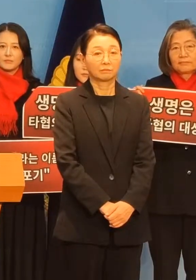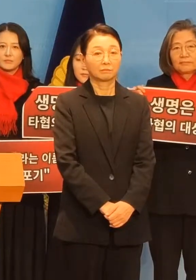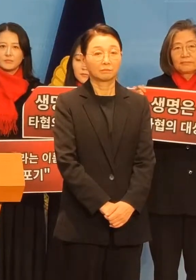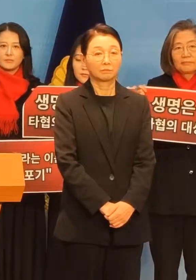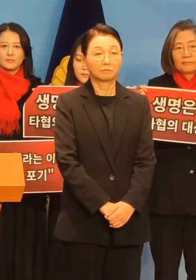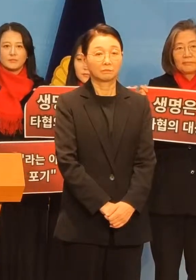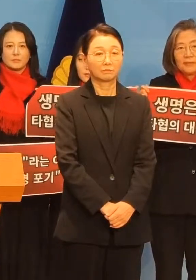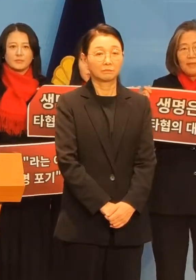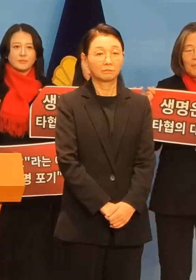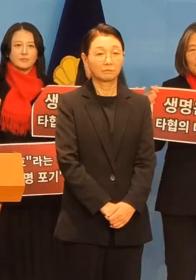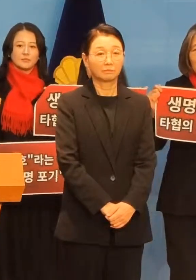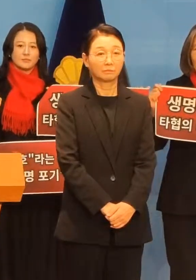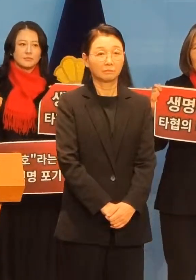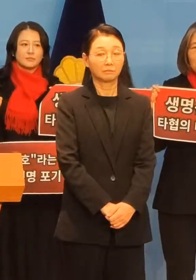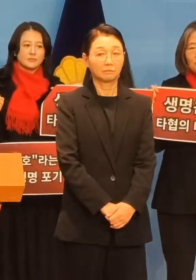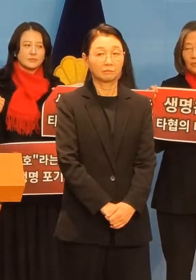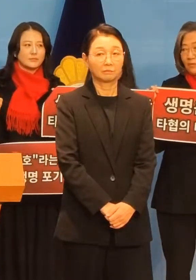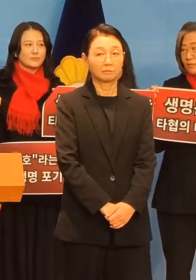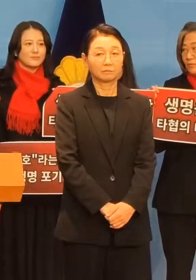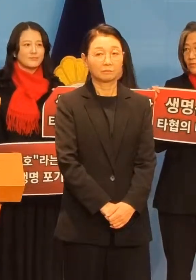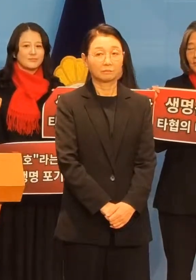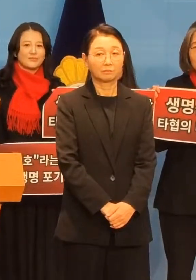가봐요. 한 발만 왼쪽.